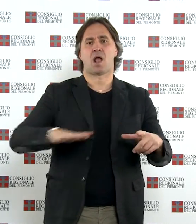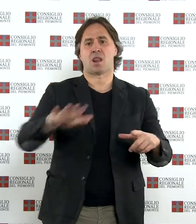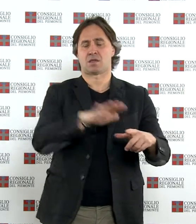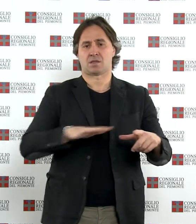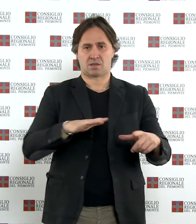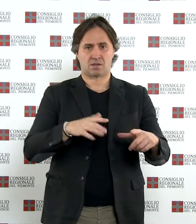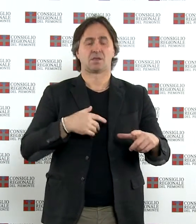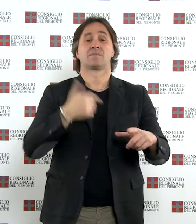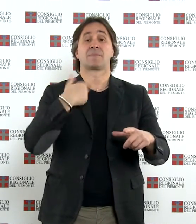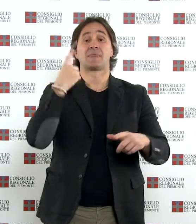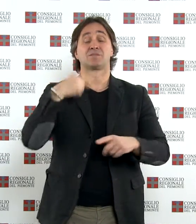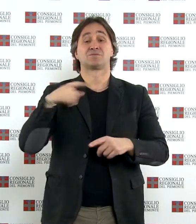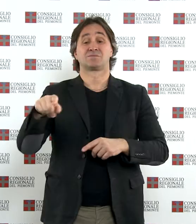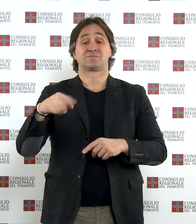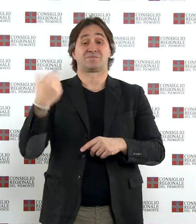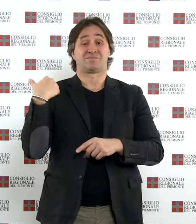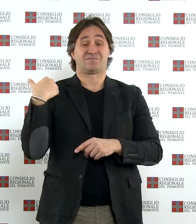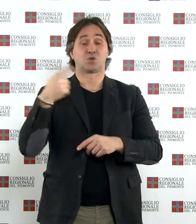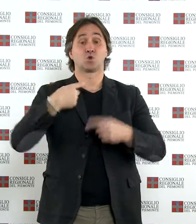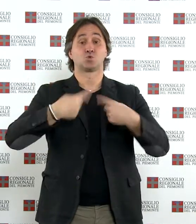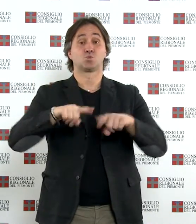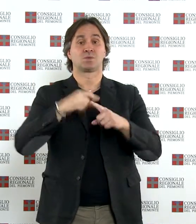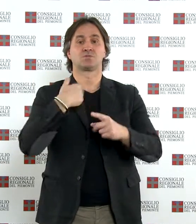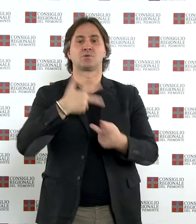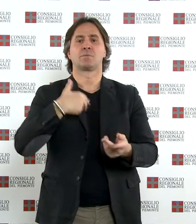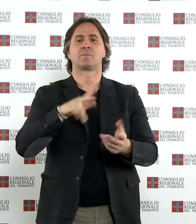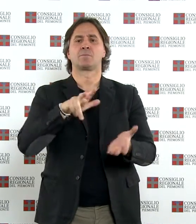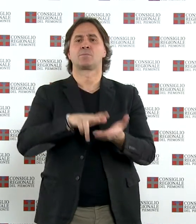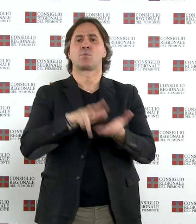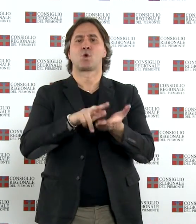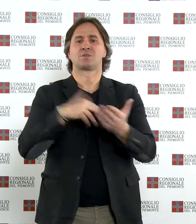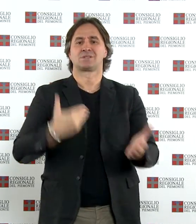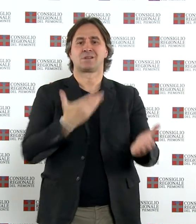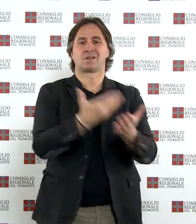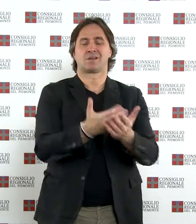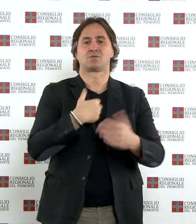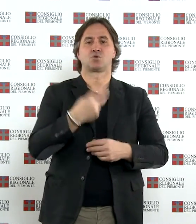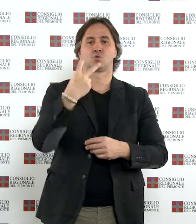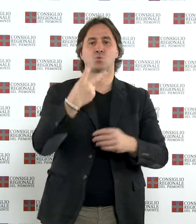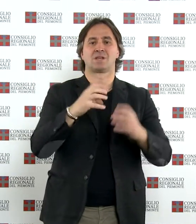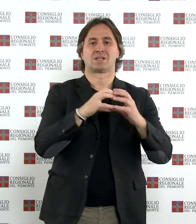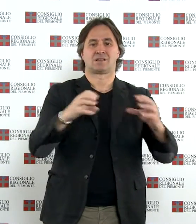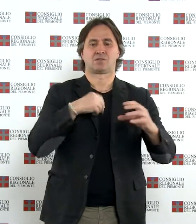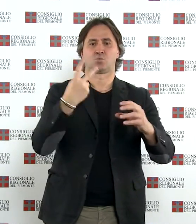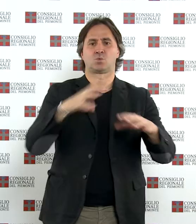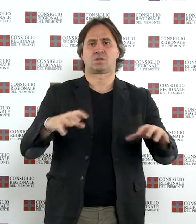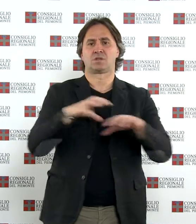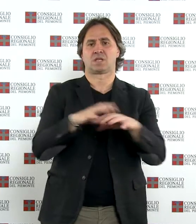ha approvato la proposta di deliberazione della Giunta che accorpa le due attuali aziende sanitarie del capoluogo